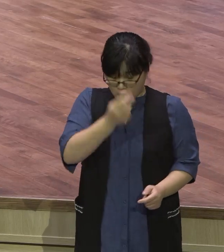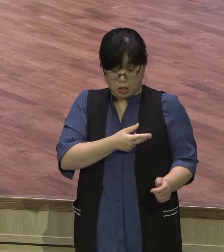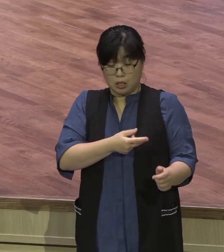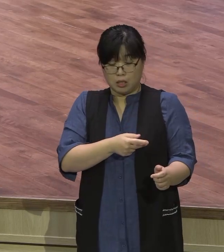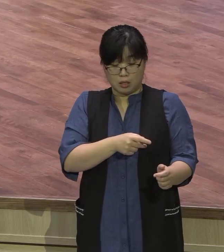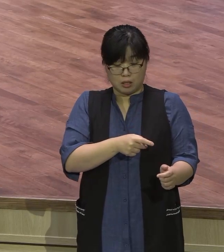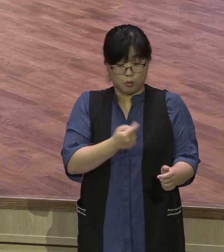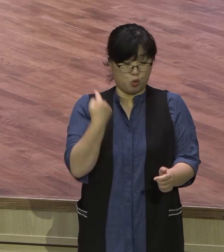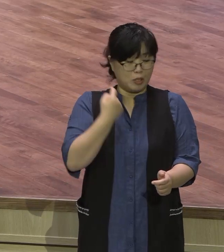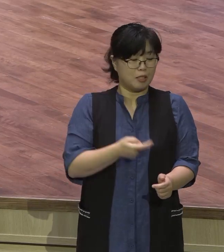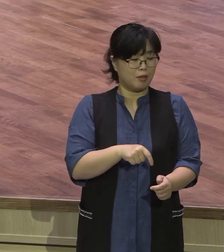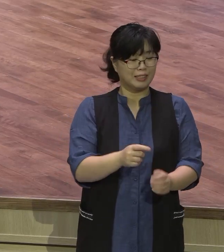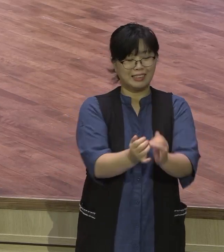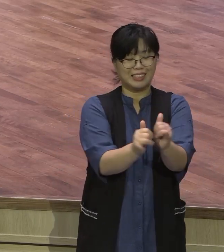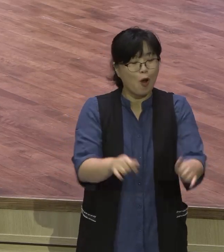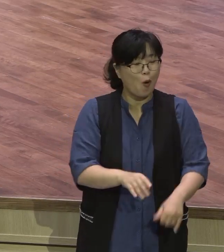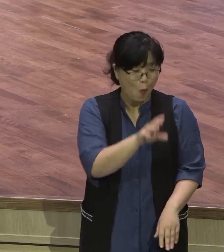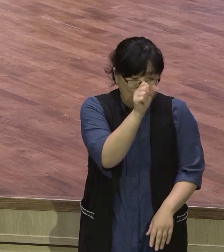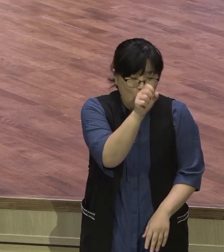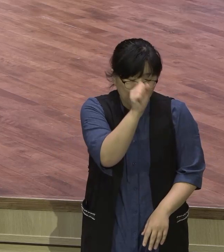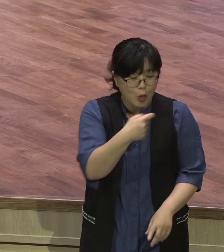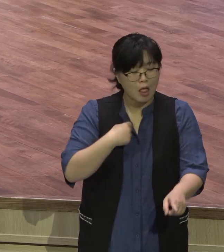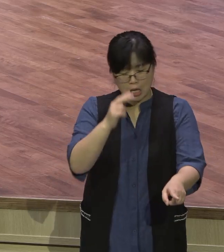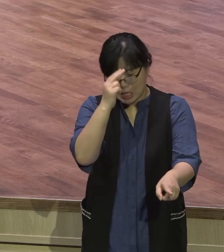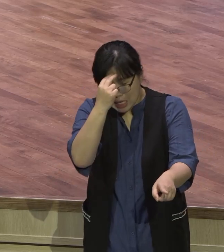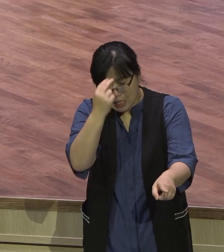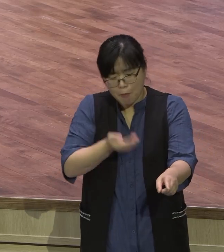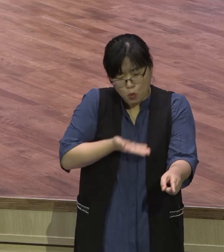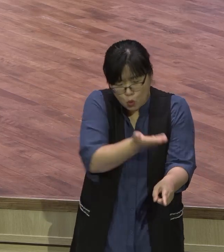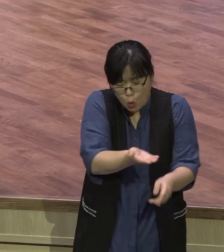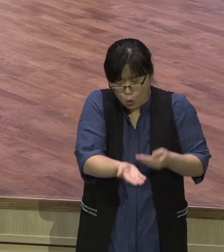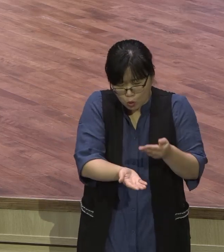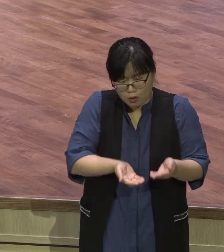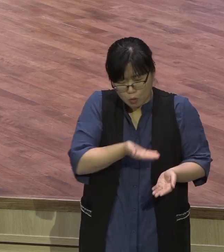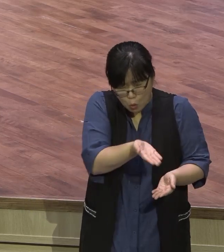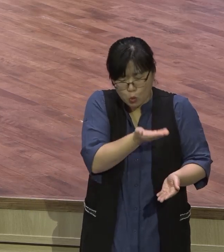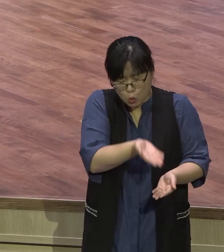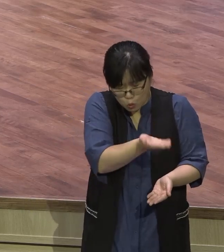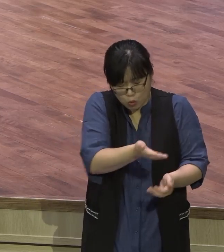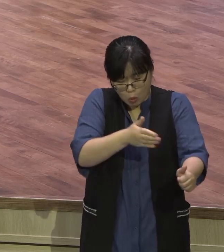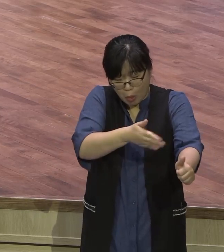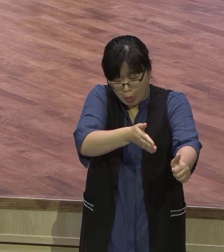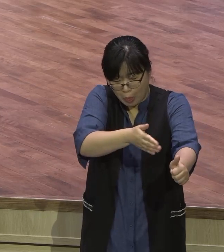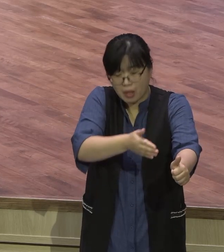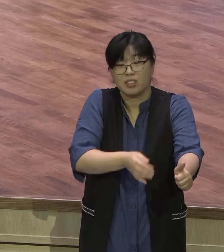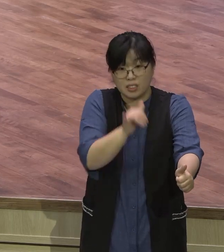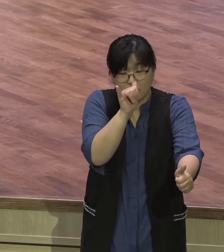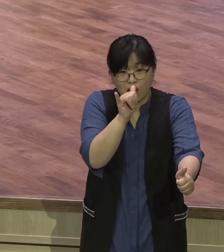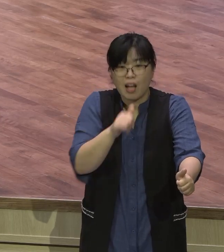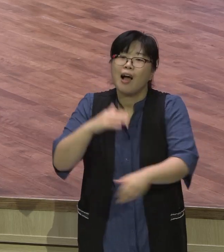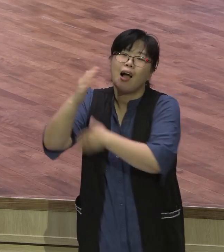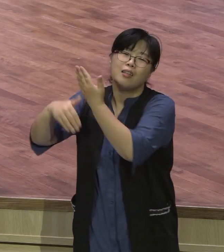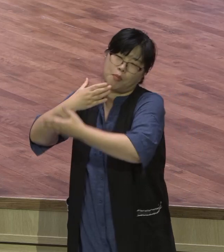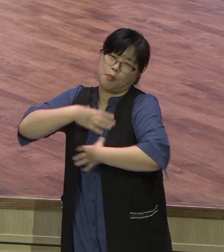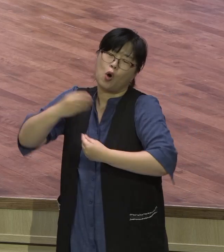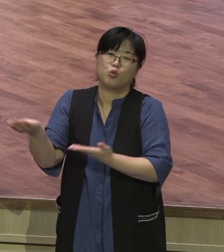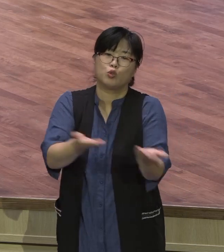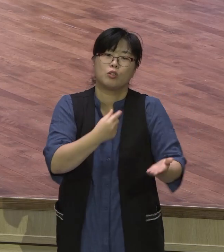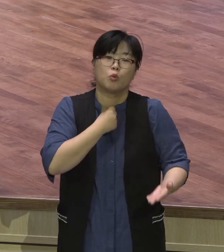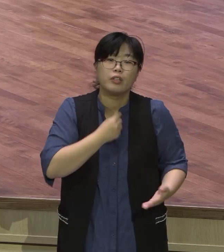살아계시고 하나님 여러분과 함께 계십니다 요한봉 16장 3절에 이렇게 선포합니다 이것을 내게 이르는 것은 너희로 내